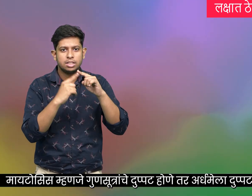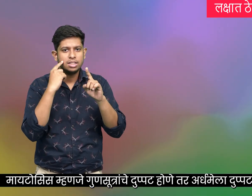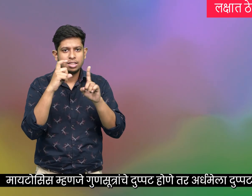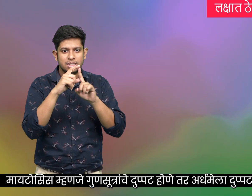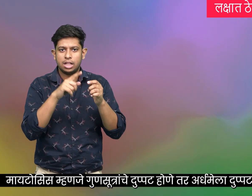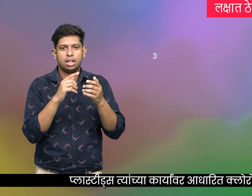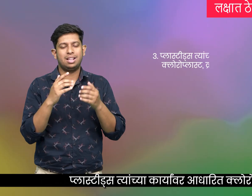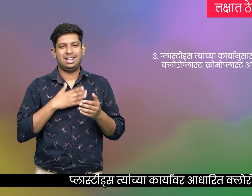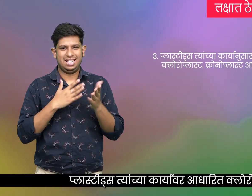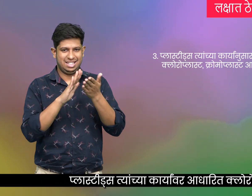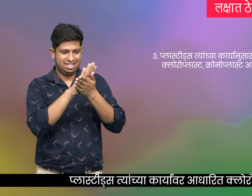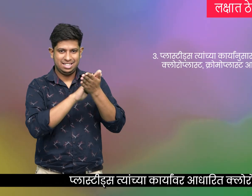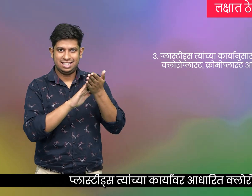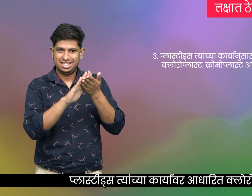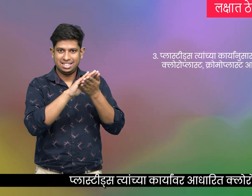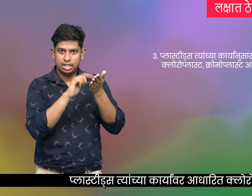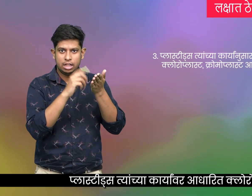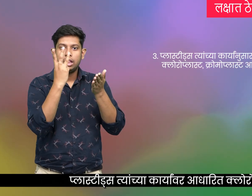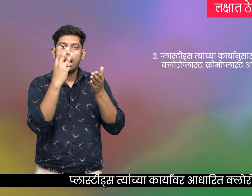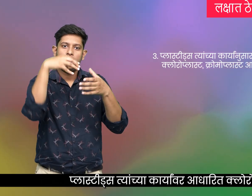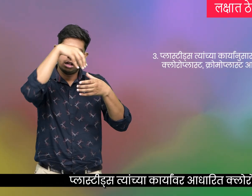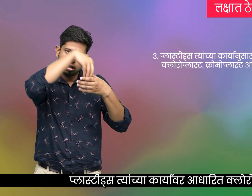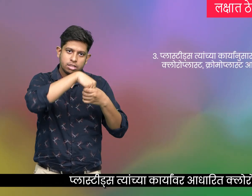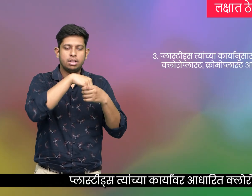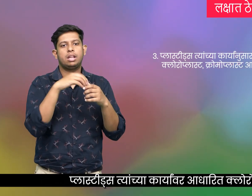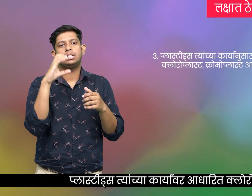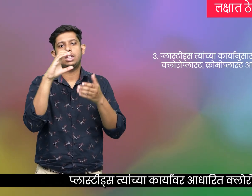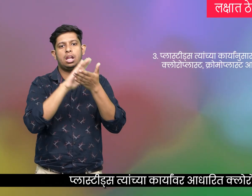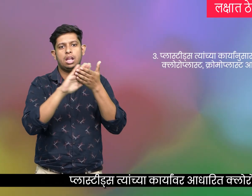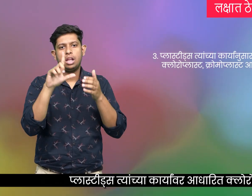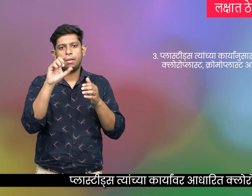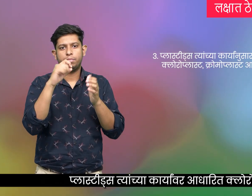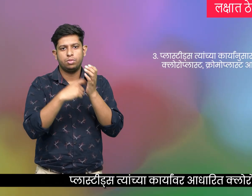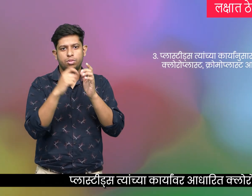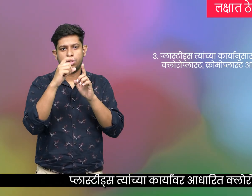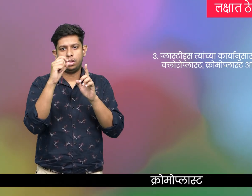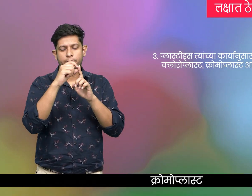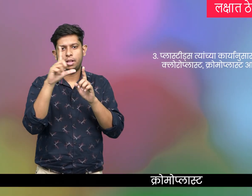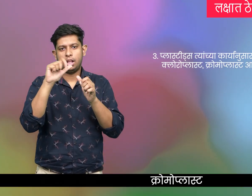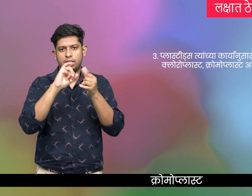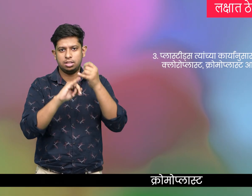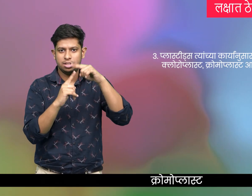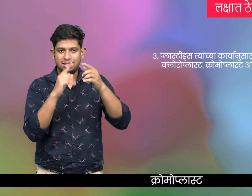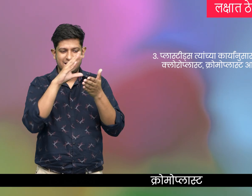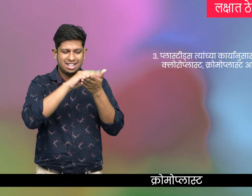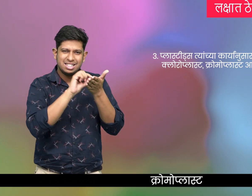अर्ध होणे. तिसरं, प्लास्टिड्स त्यांच्या कार्यावर आधारित क्लोरोप्लास्ट, क्रोमोप्लास्ट